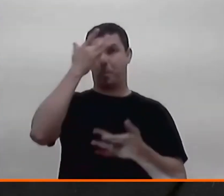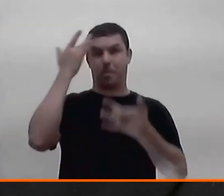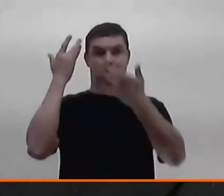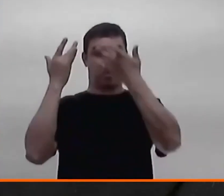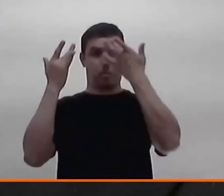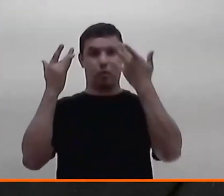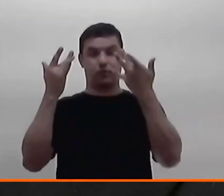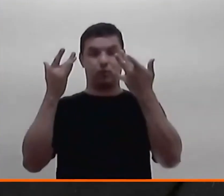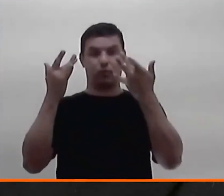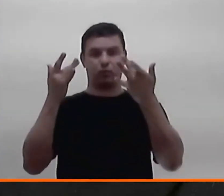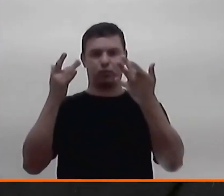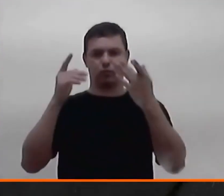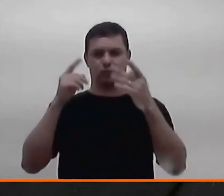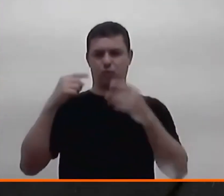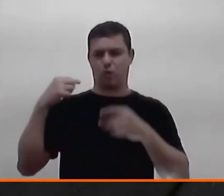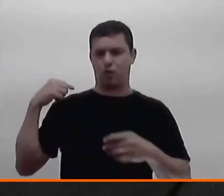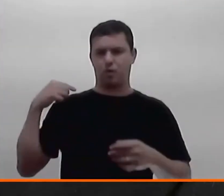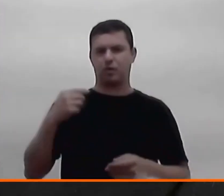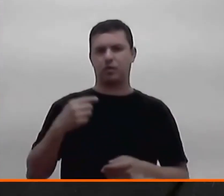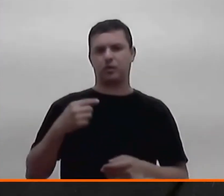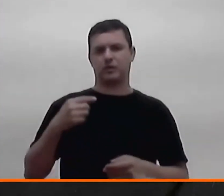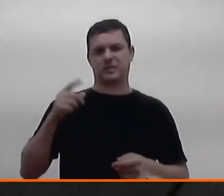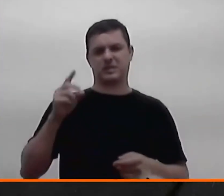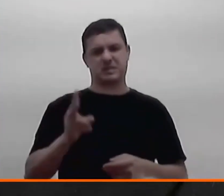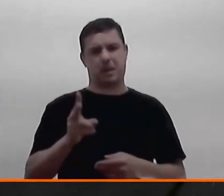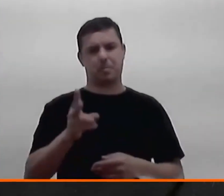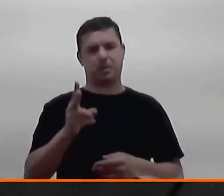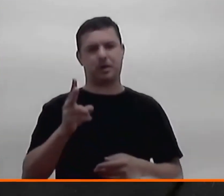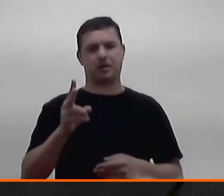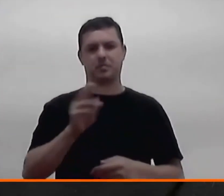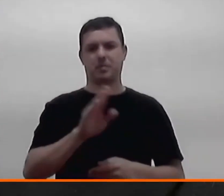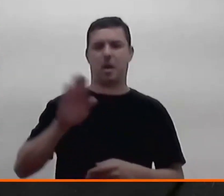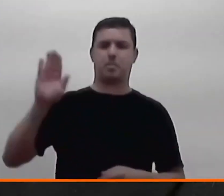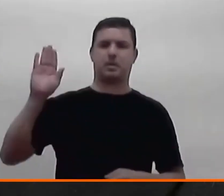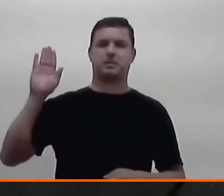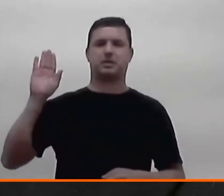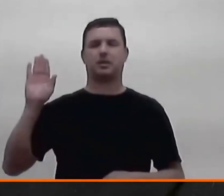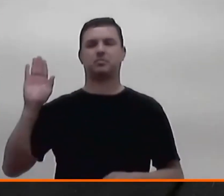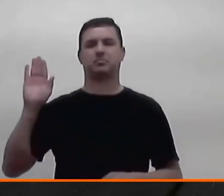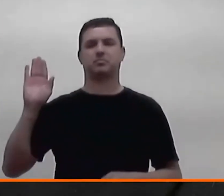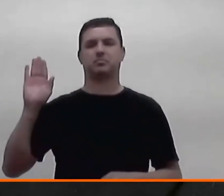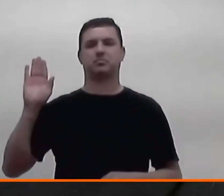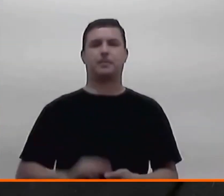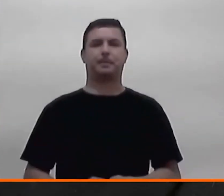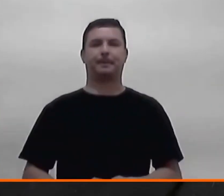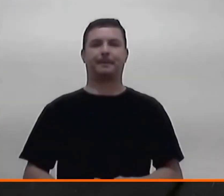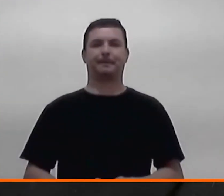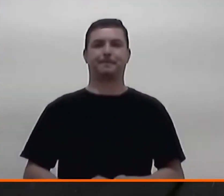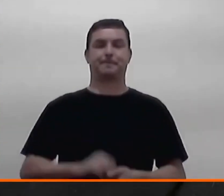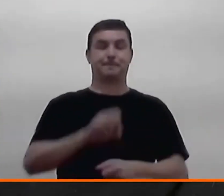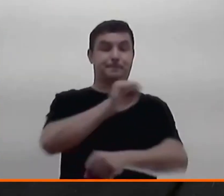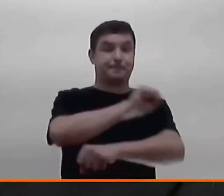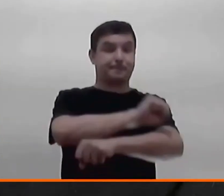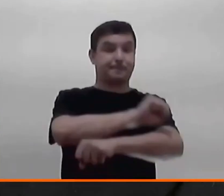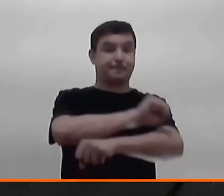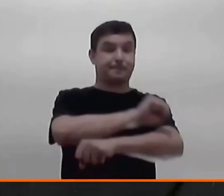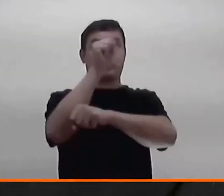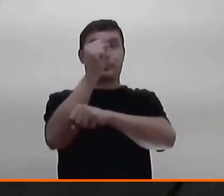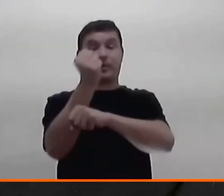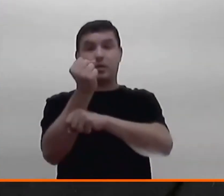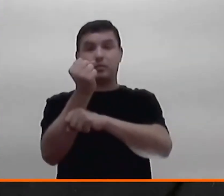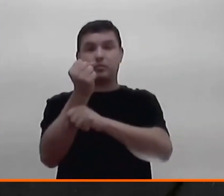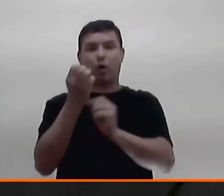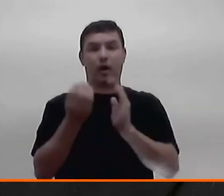generoso no dia da convocação nos montes santos. Esse monte santo é Sião.